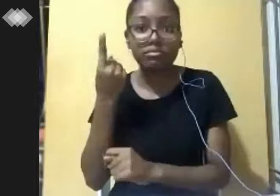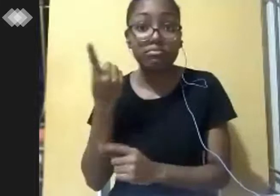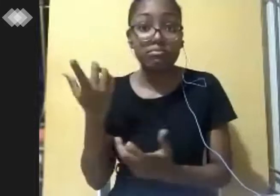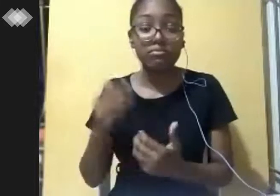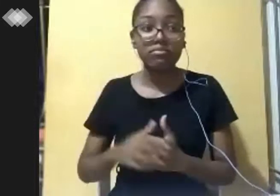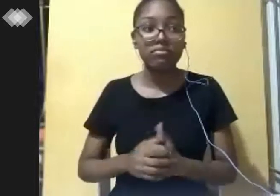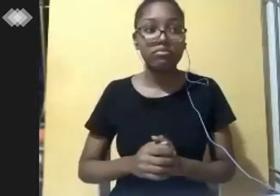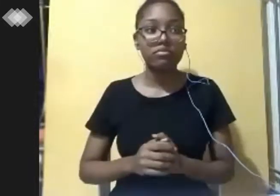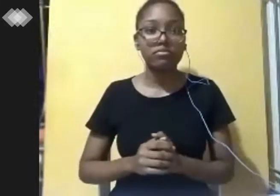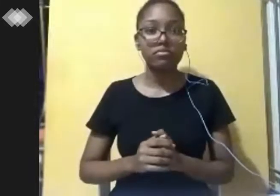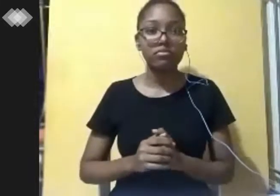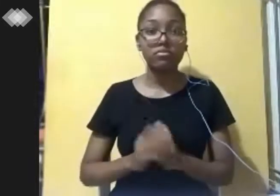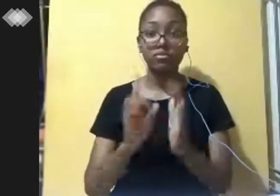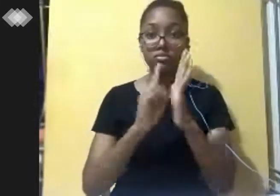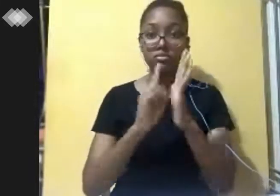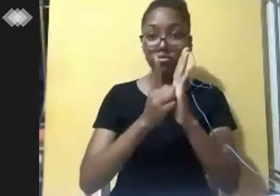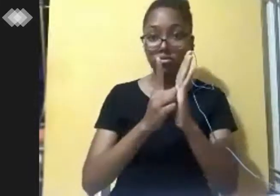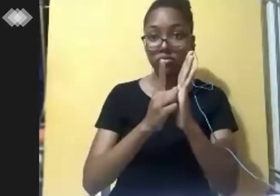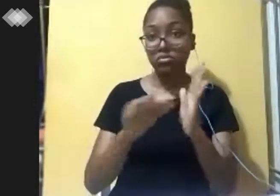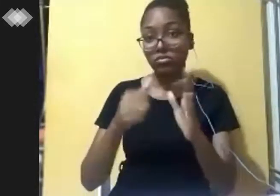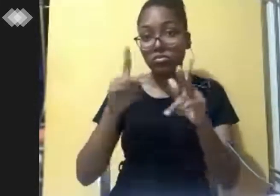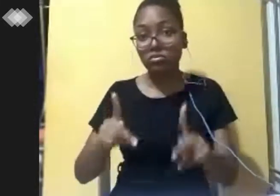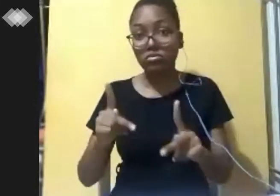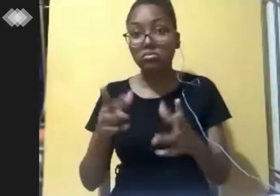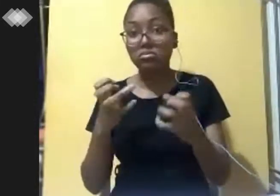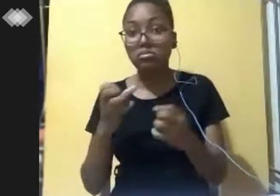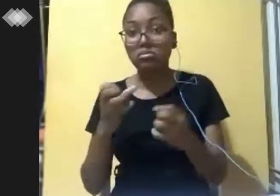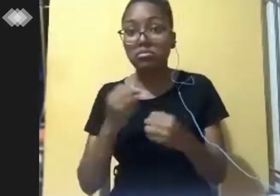Un minuto nada más para alguien más que quiera. Sí.